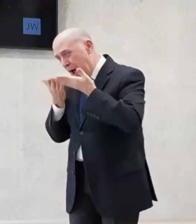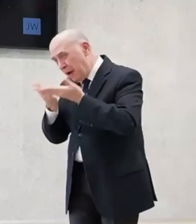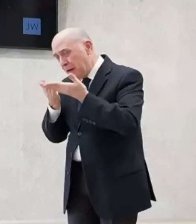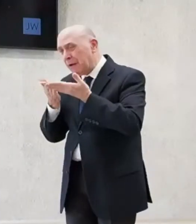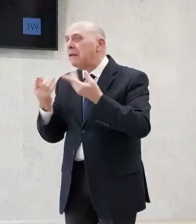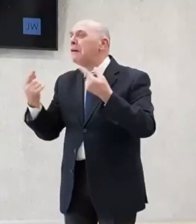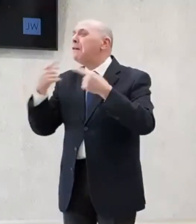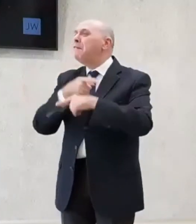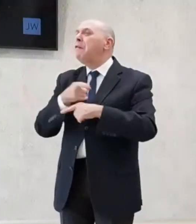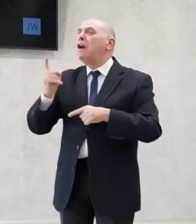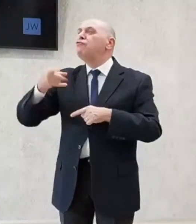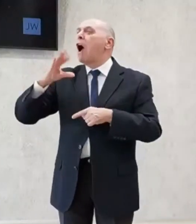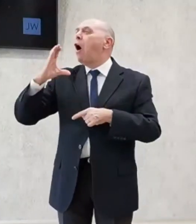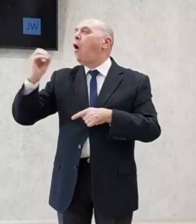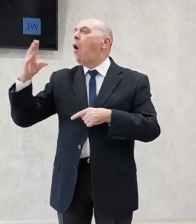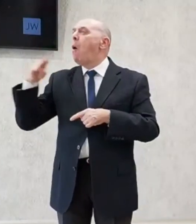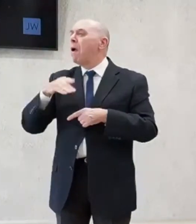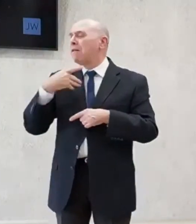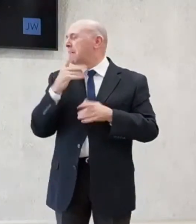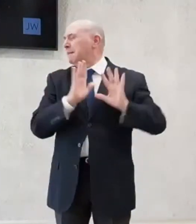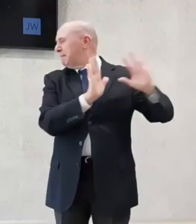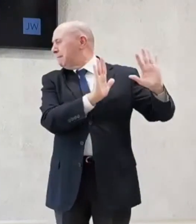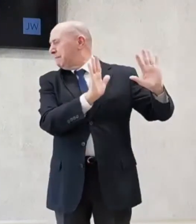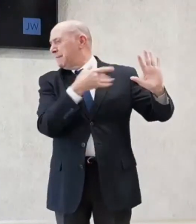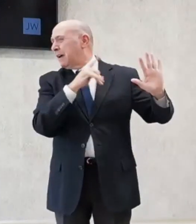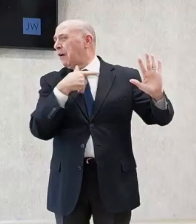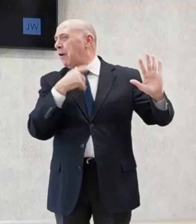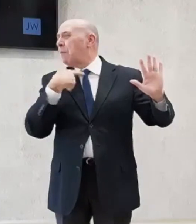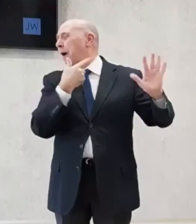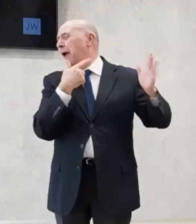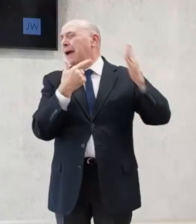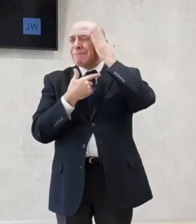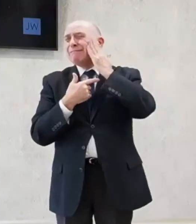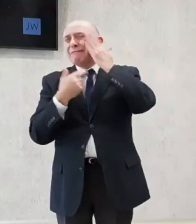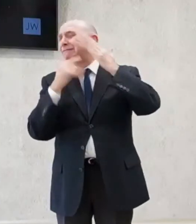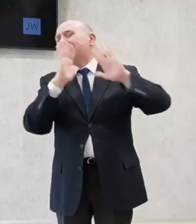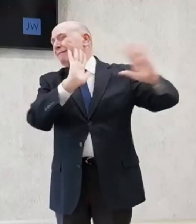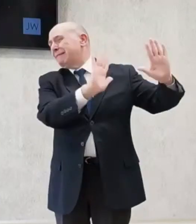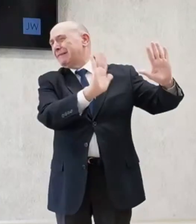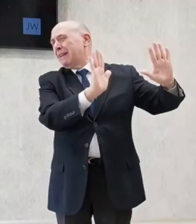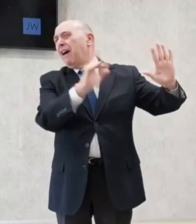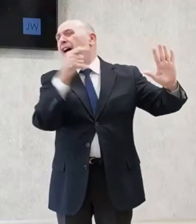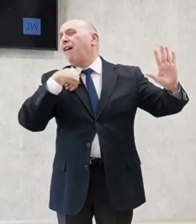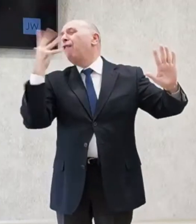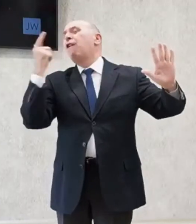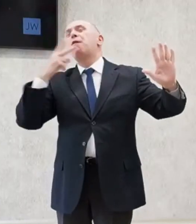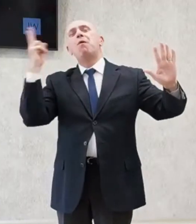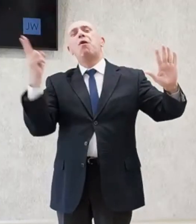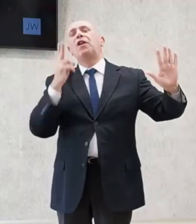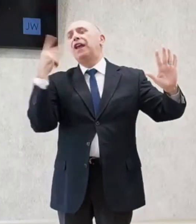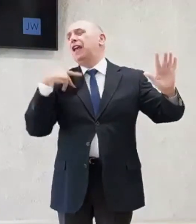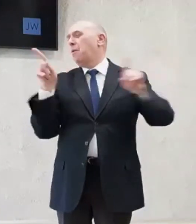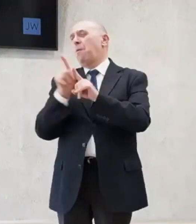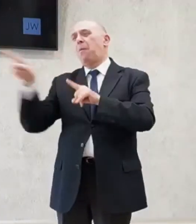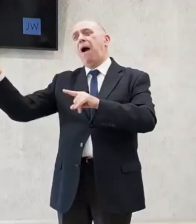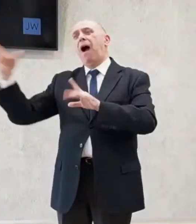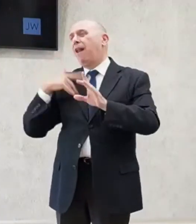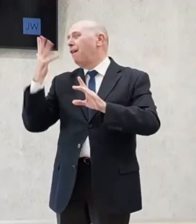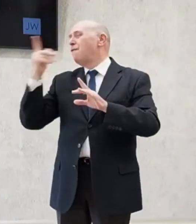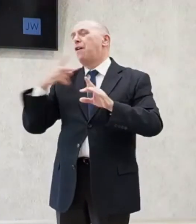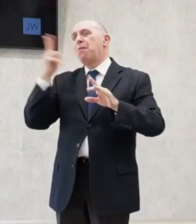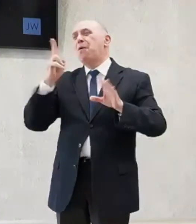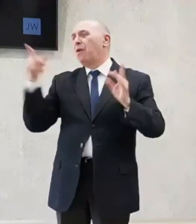di Giacobbe dice ma lui rifiutava di farsi consolare diceva scenderò nella tomba facendo lutto per mio